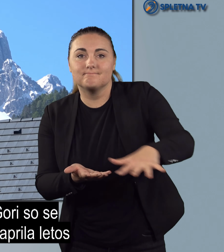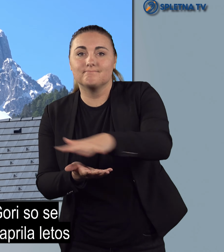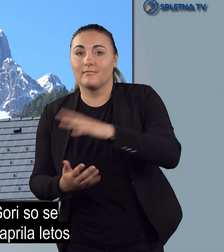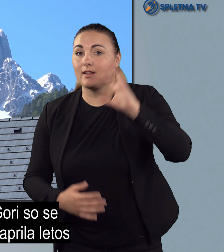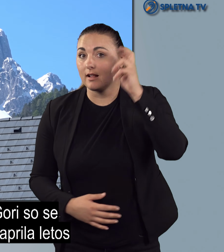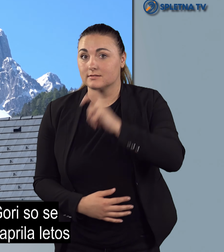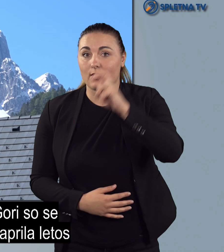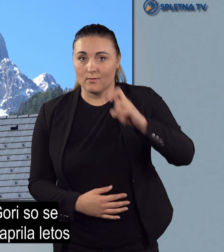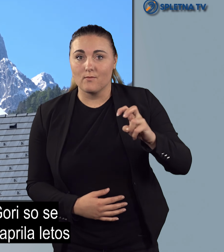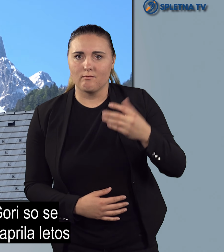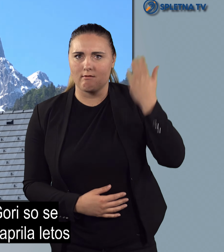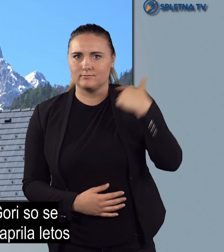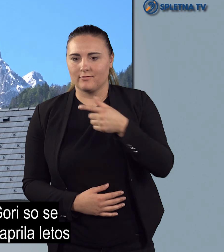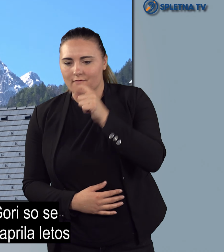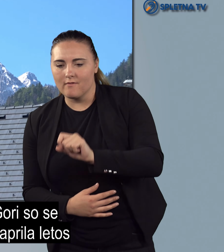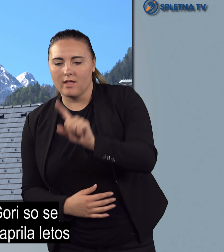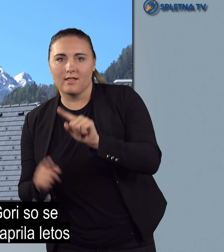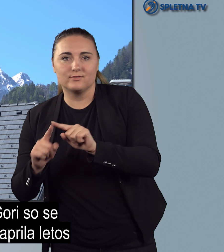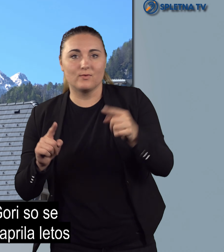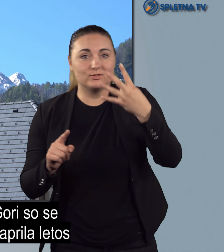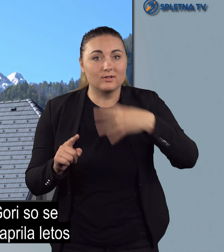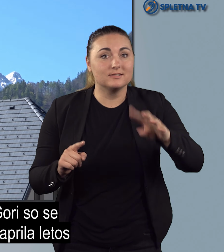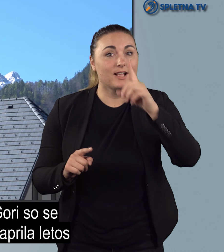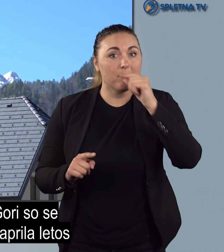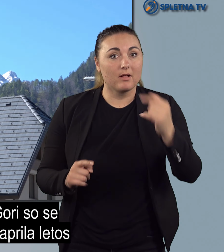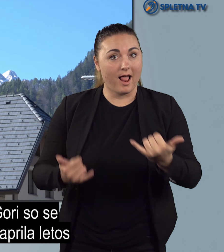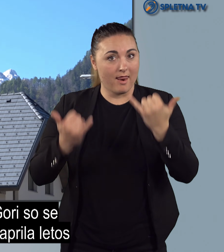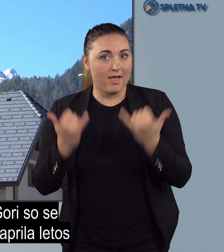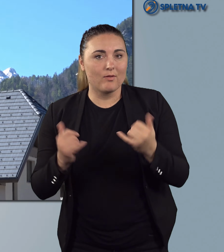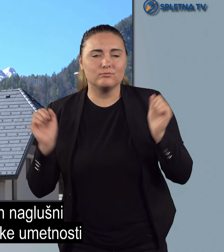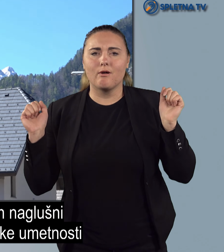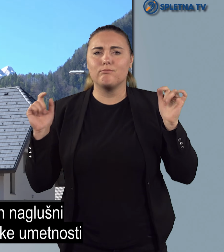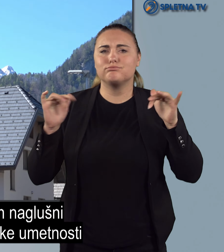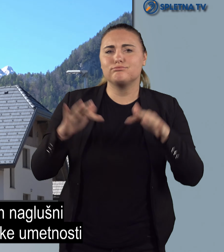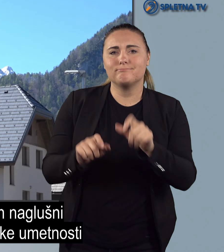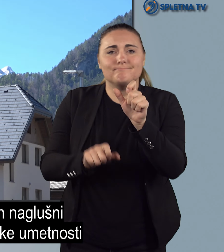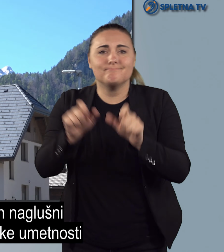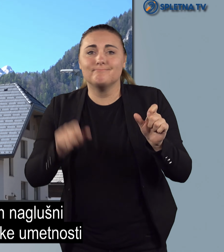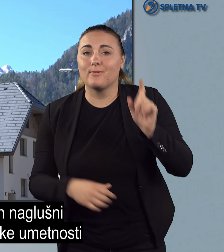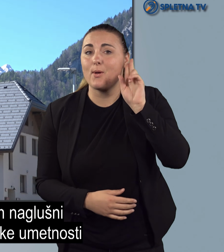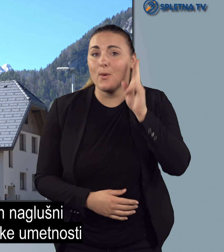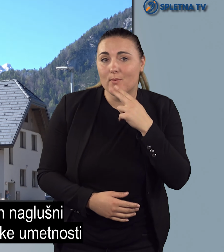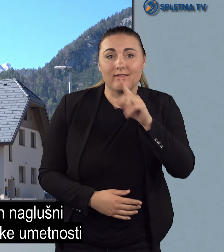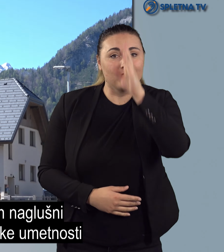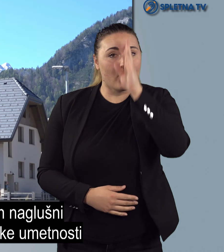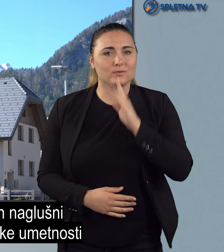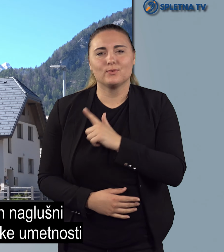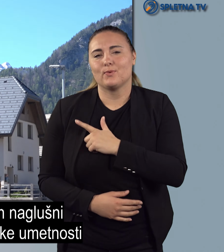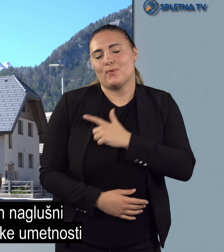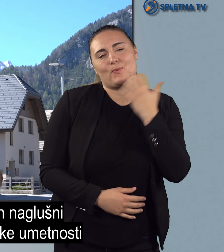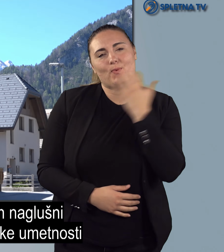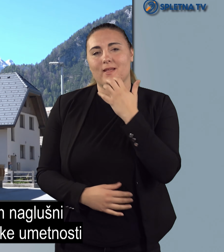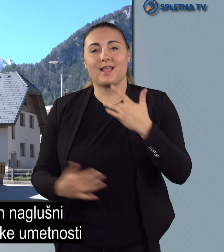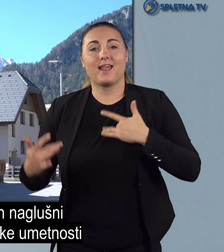Kranjski Gori so se od 12. do 14. aprila letos mudili gluhi in naglušni ljubitelji gledališke umetnosti